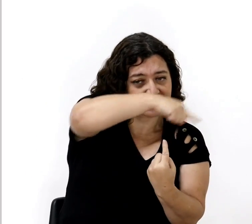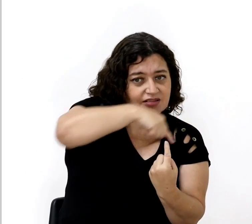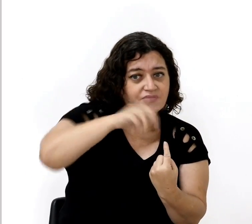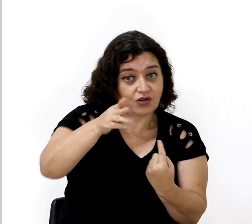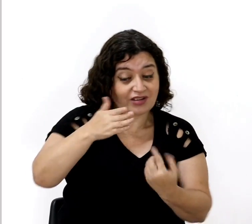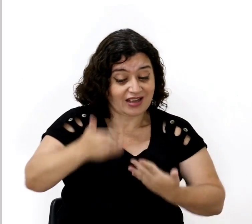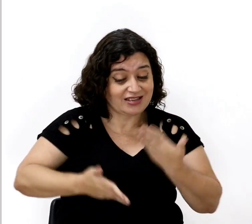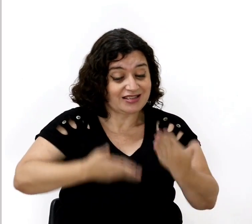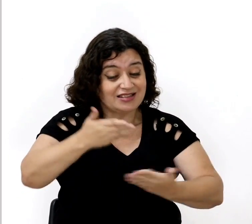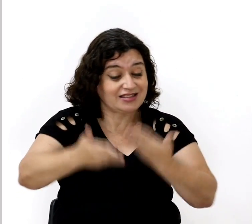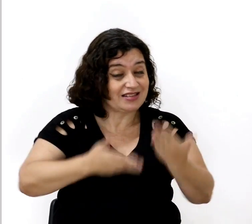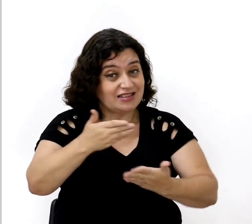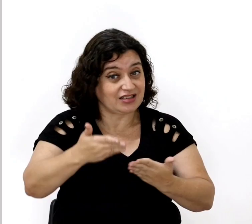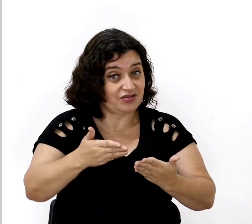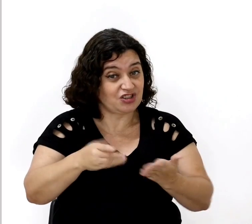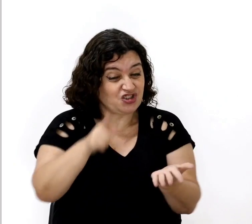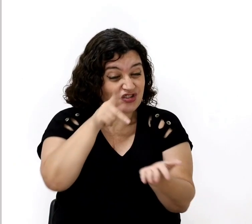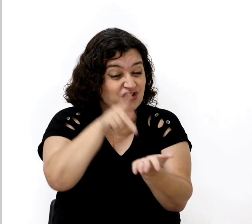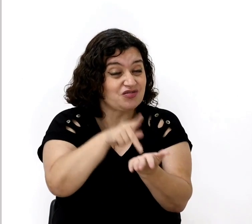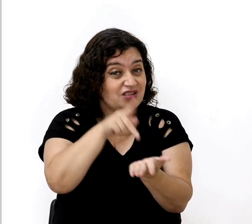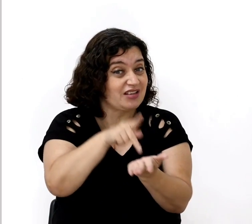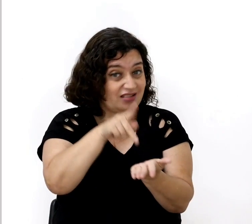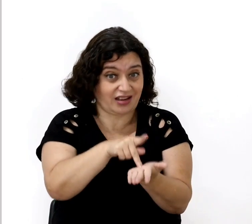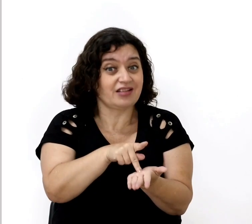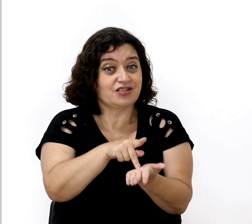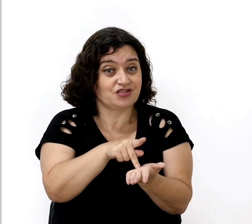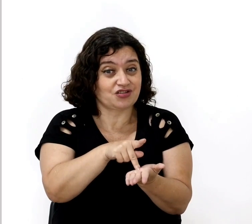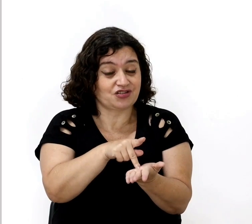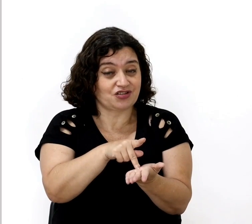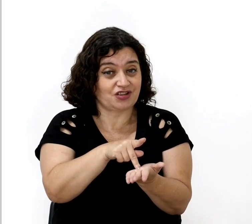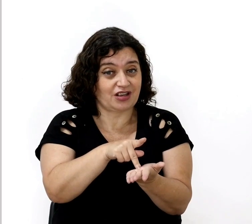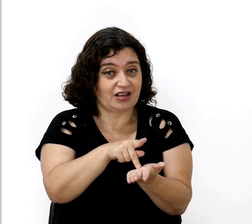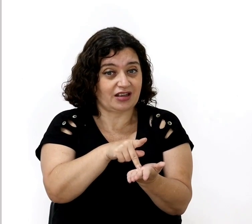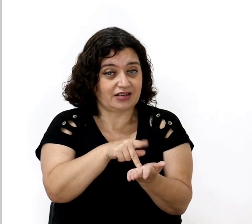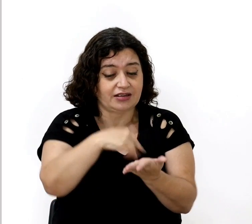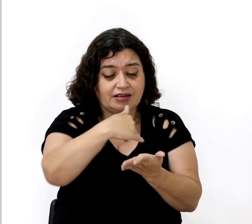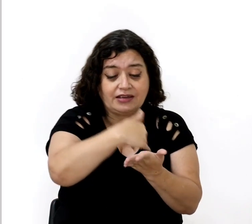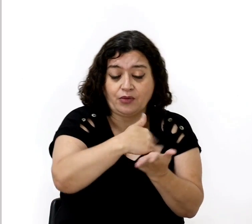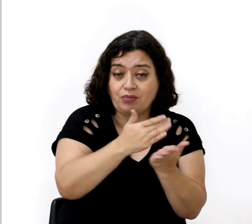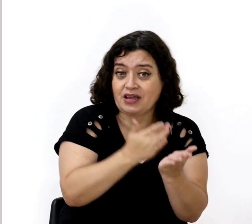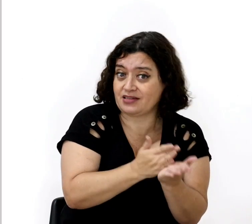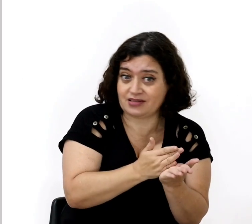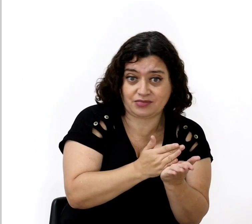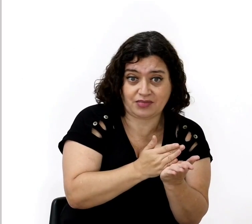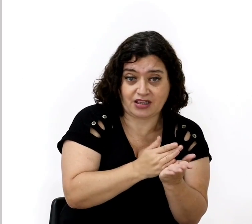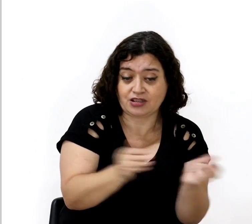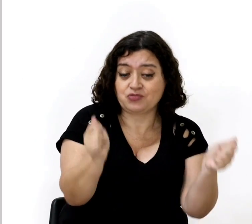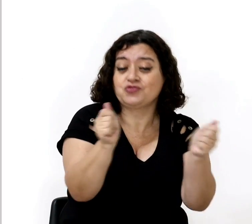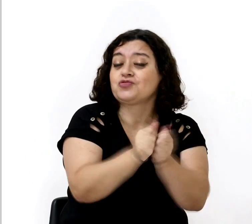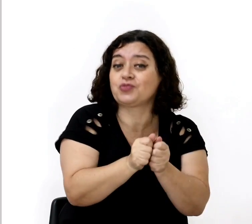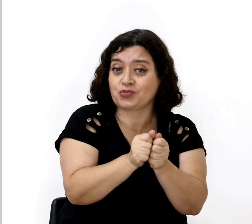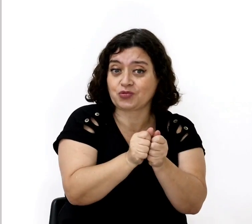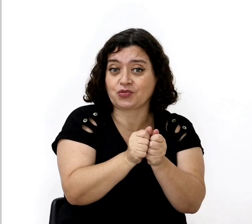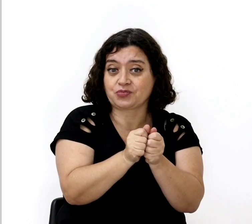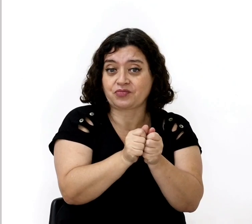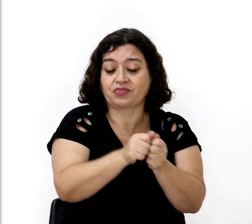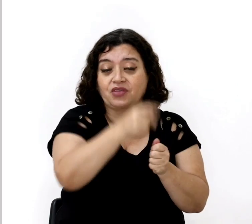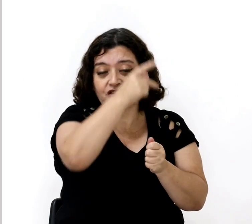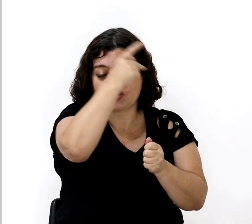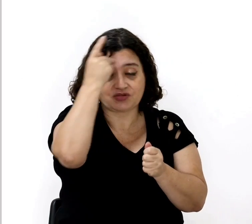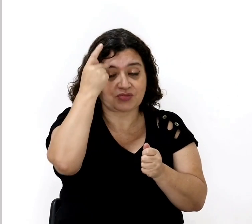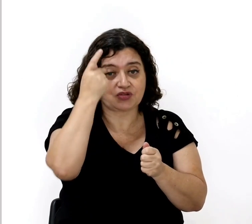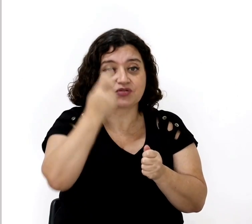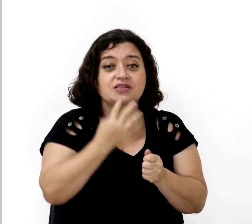volta? Servir com integridade não significa não participar, não estar junto